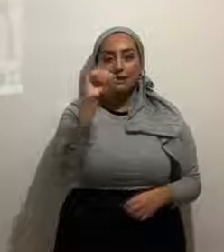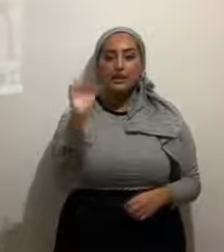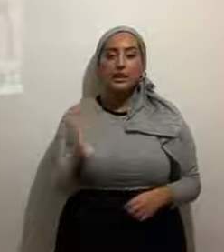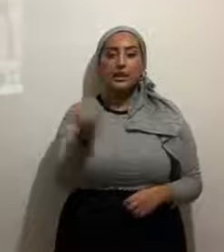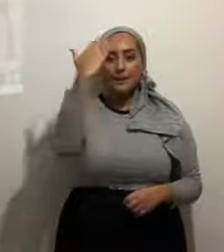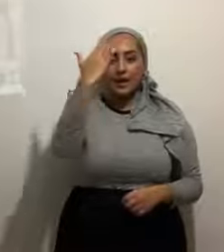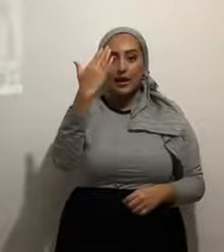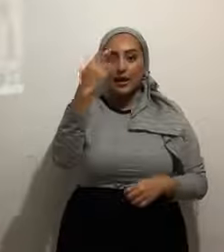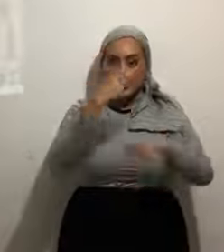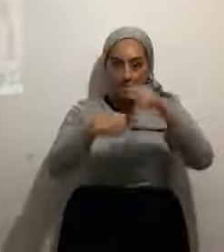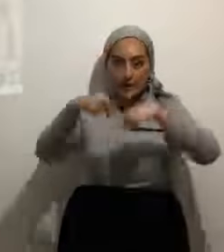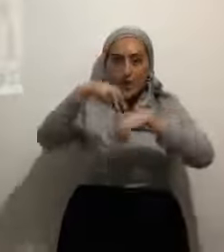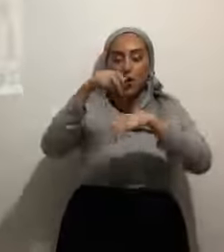en Shabbat. ¡Aleluya!